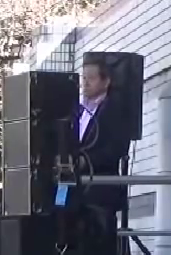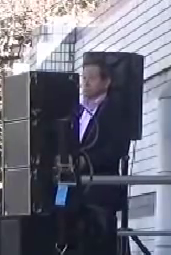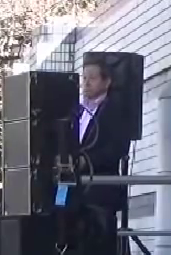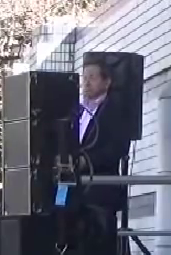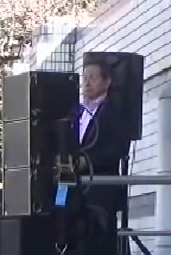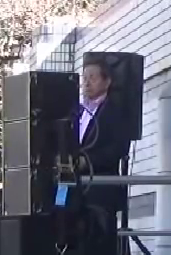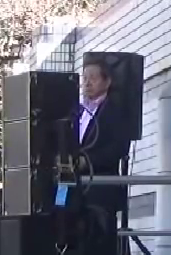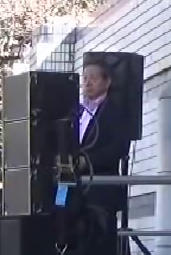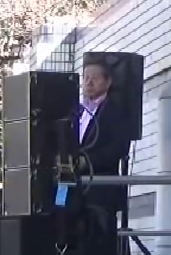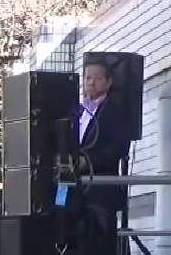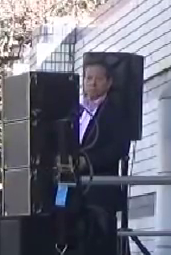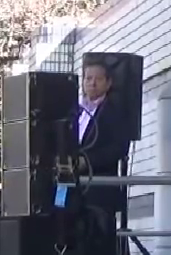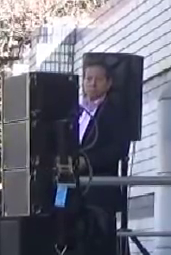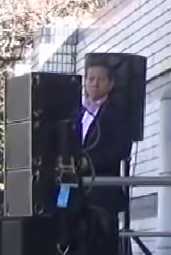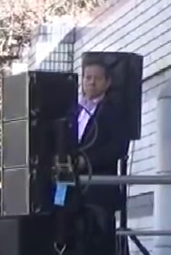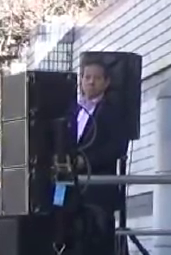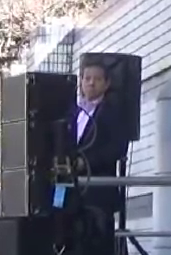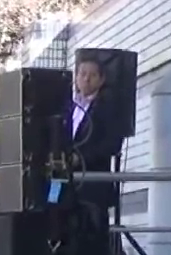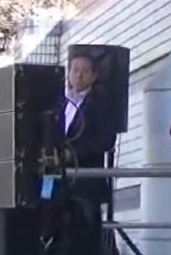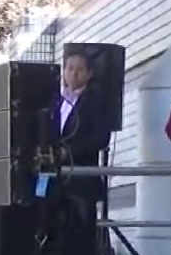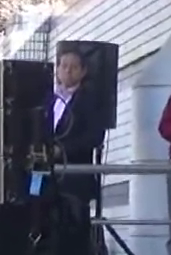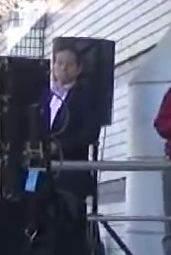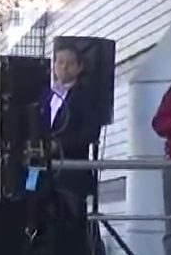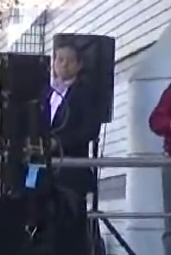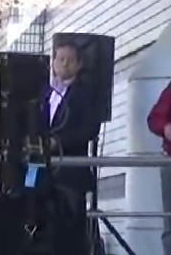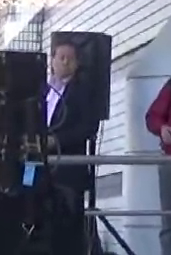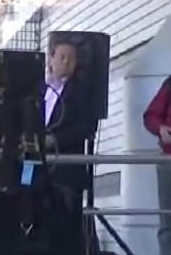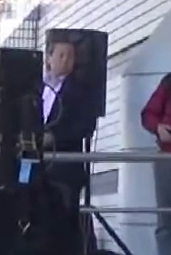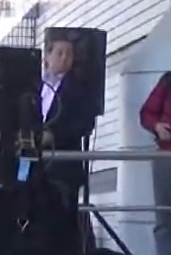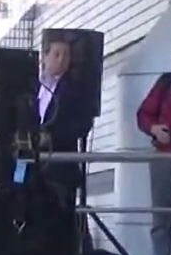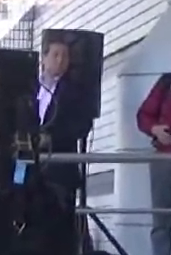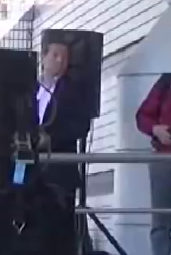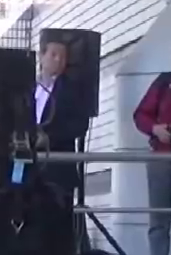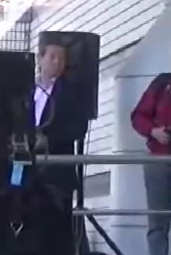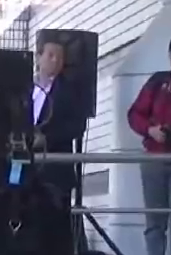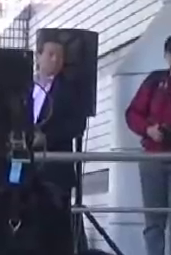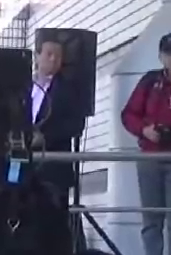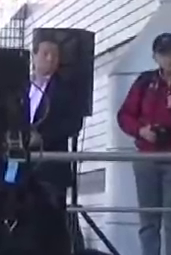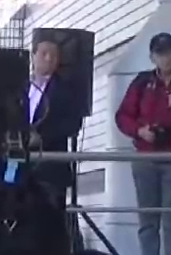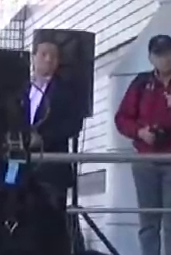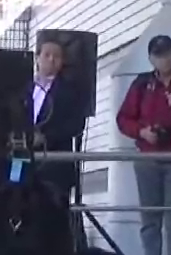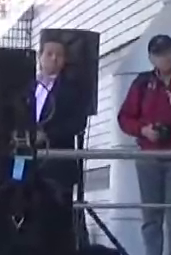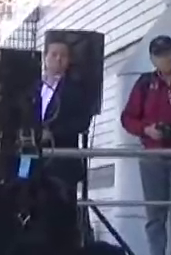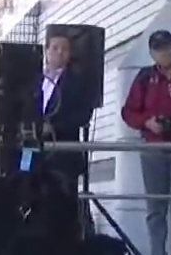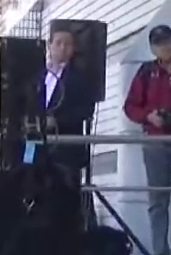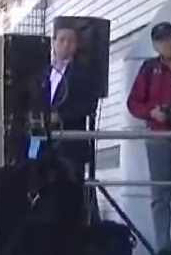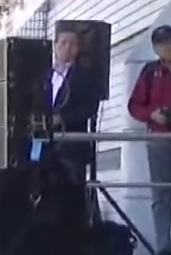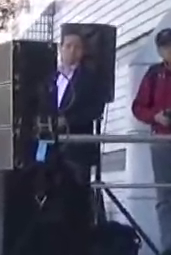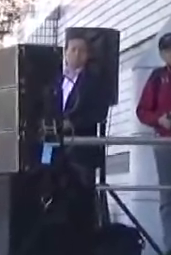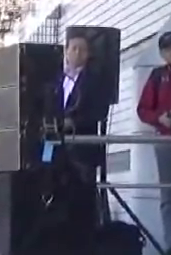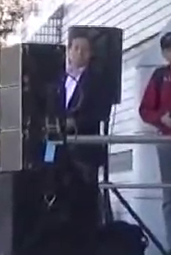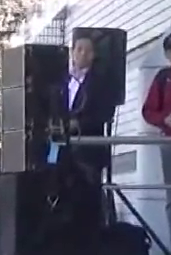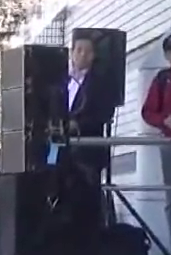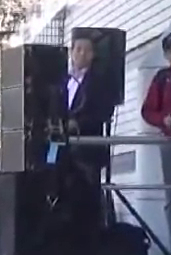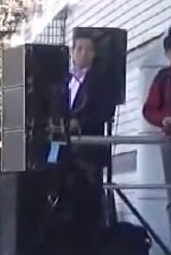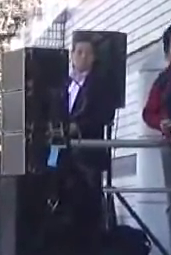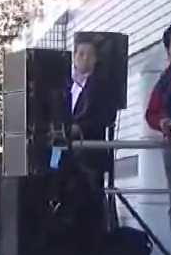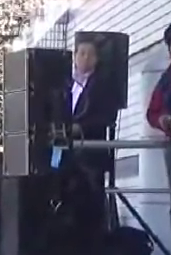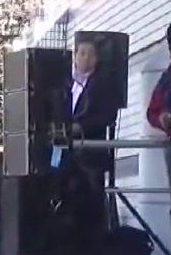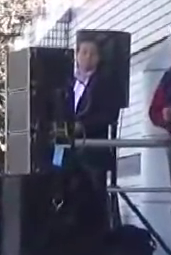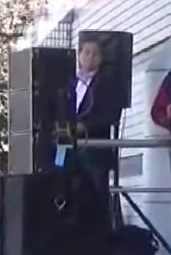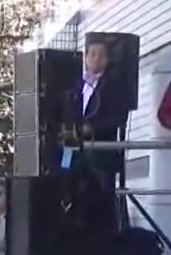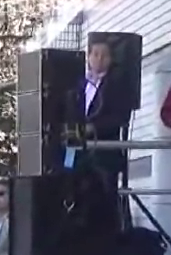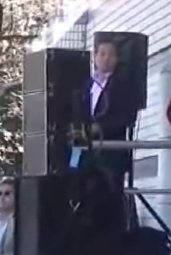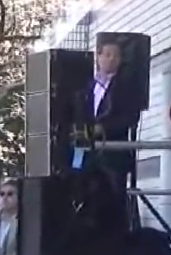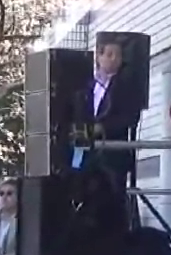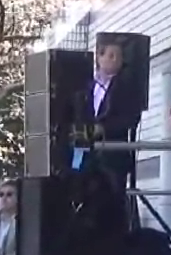上さん、どうもありがとうございました。それではもう一方お願いしたいと思います。避難の共同センター、共同センター